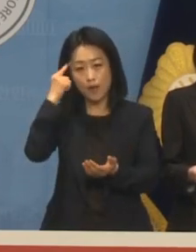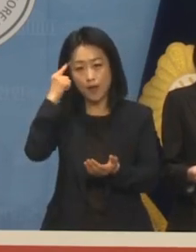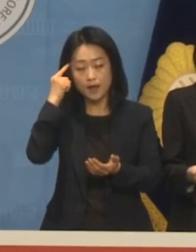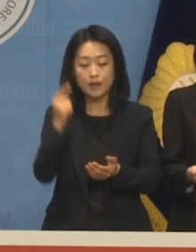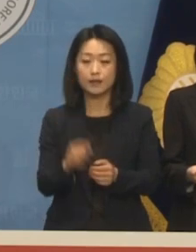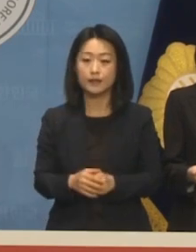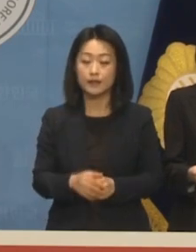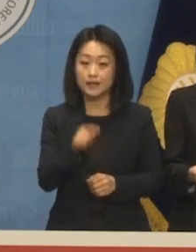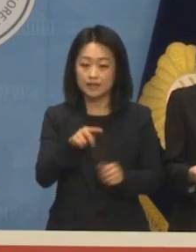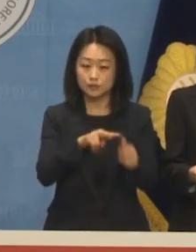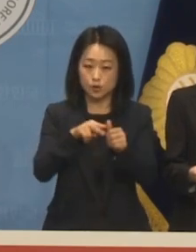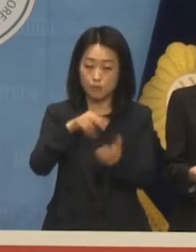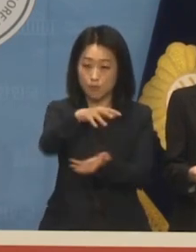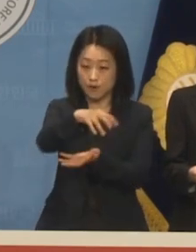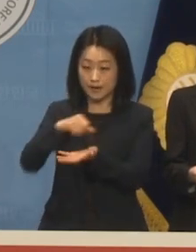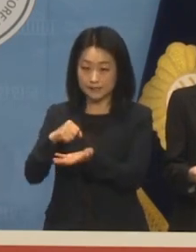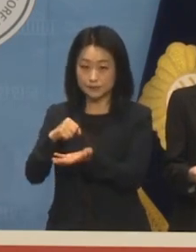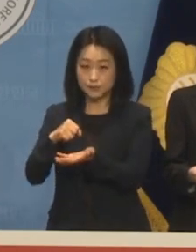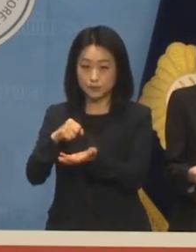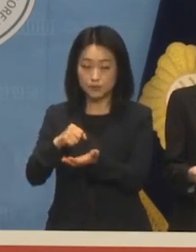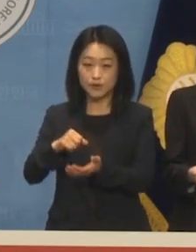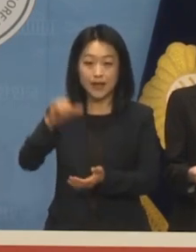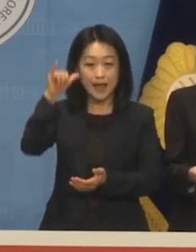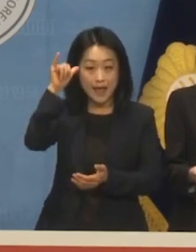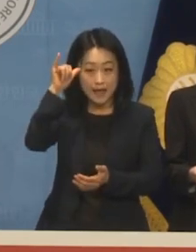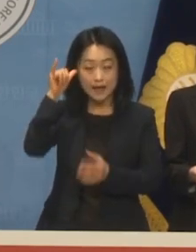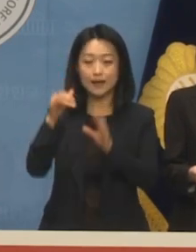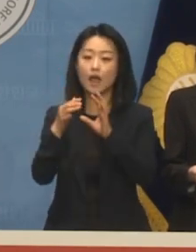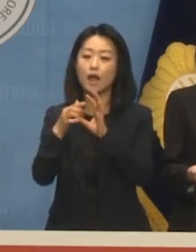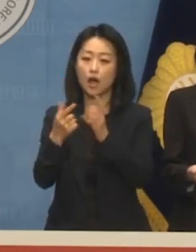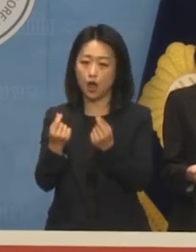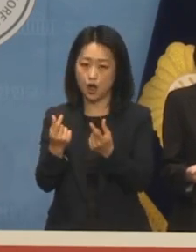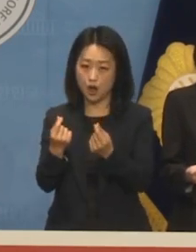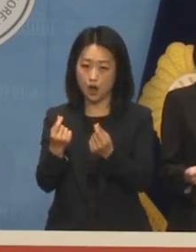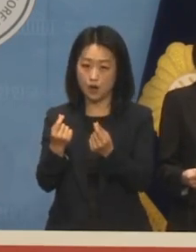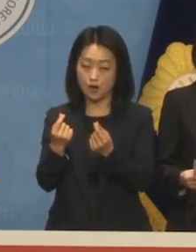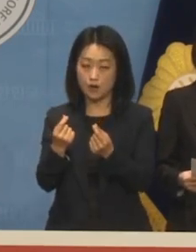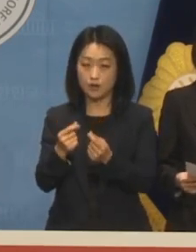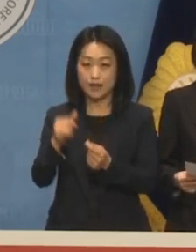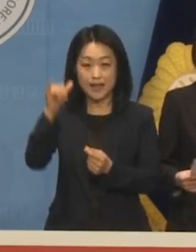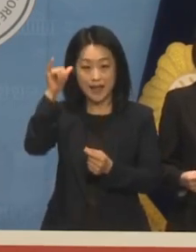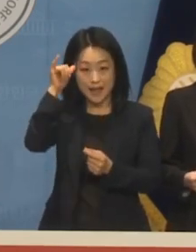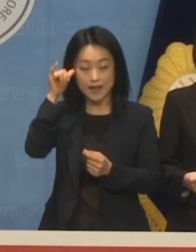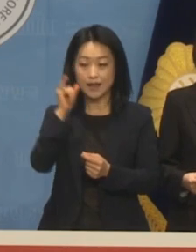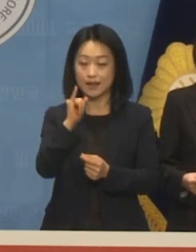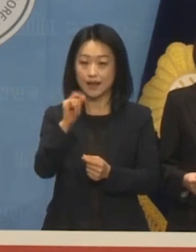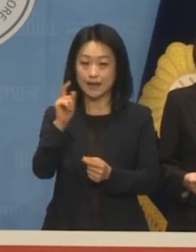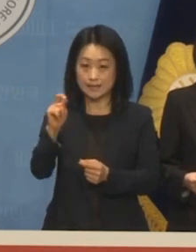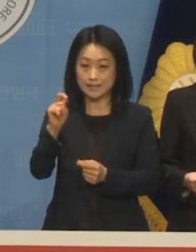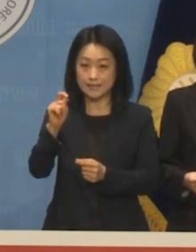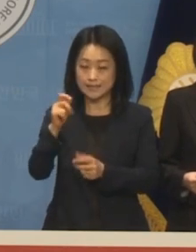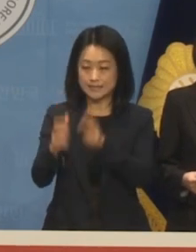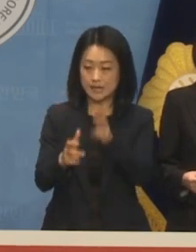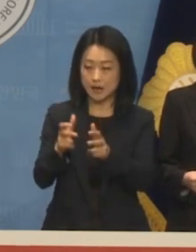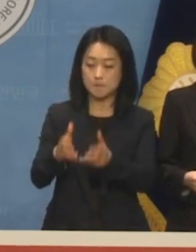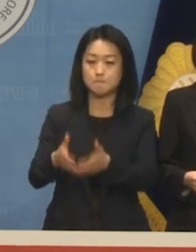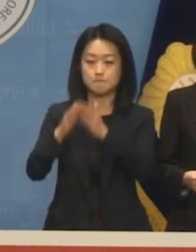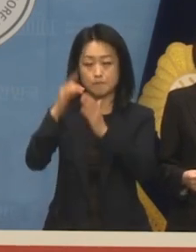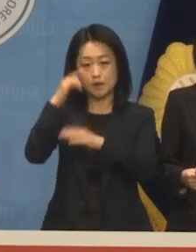막대한 데이터를 활용해 생성형 AI 같은 강력한 인공지능 산업을 구축하려는